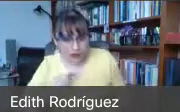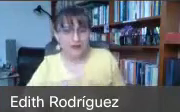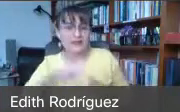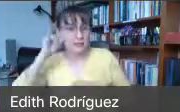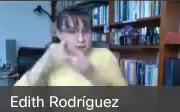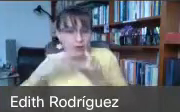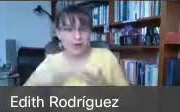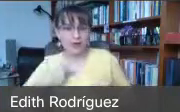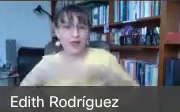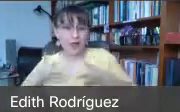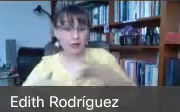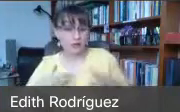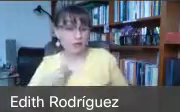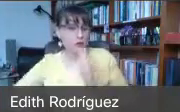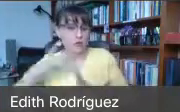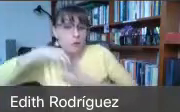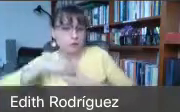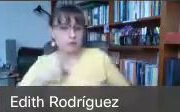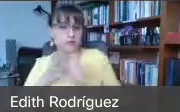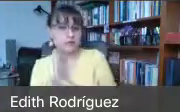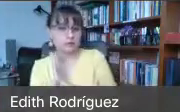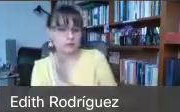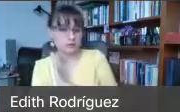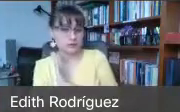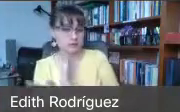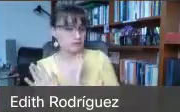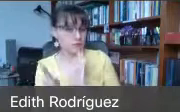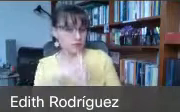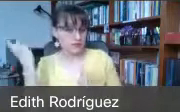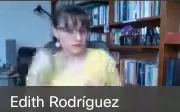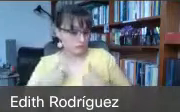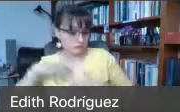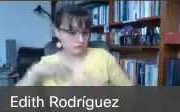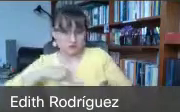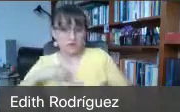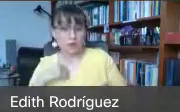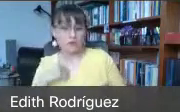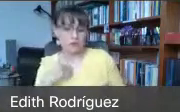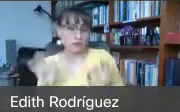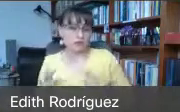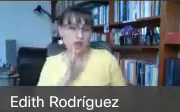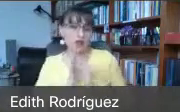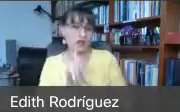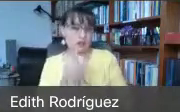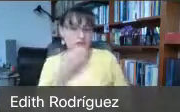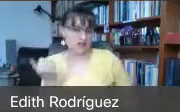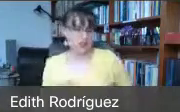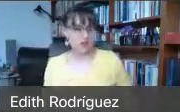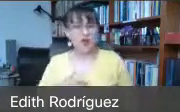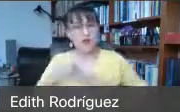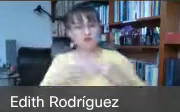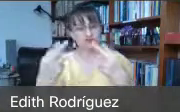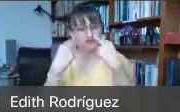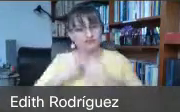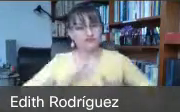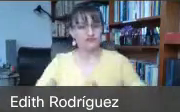Pero pues yo también tengo esto dentro de la presentación, entonces yo lo hago en lengua de señas. Wow. Y yo dentro de la presentación, ahí lo